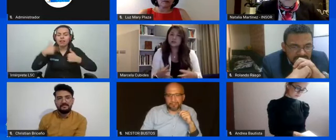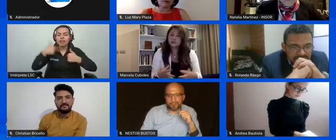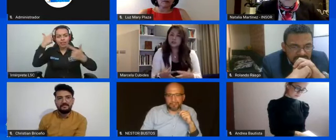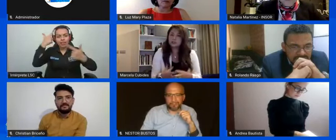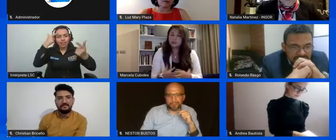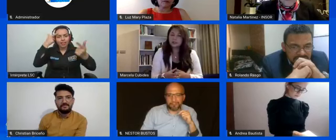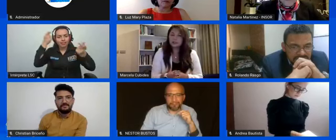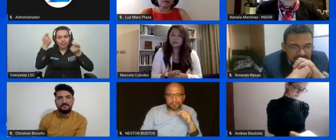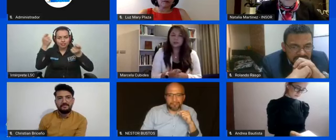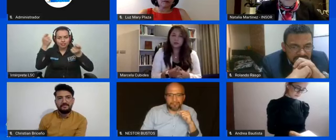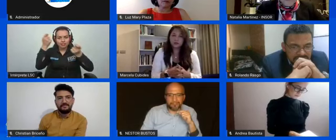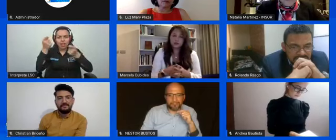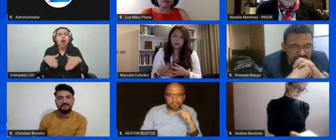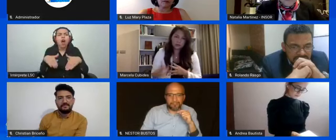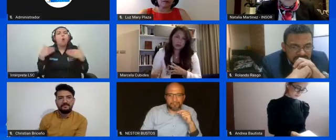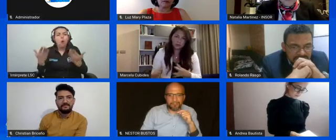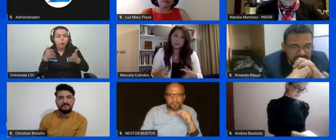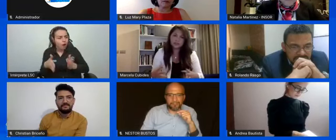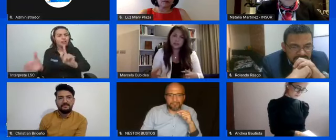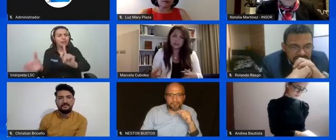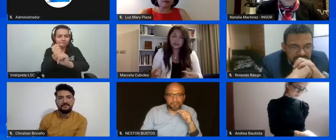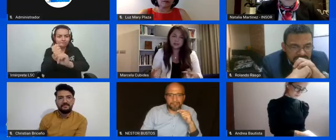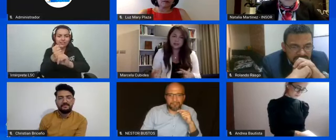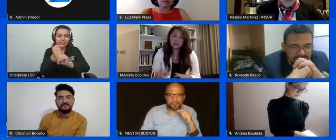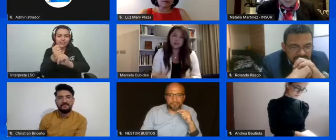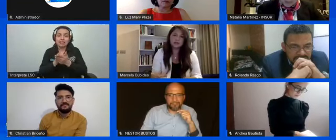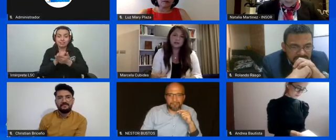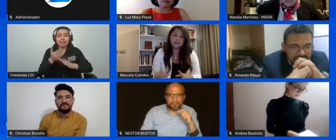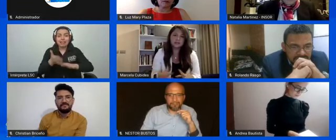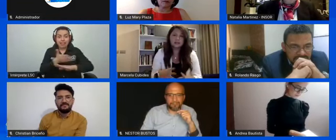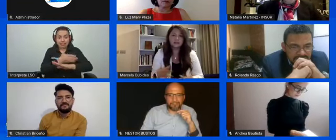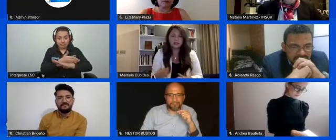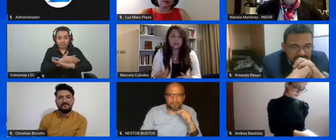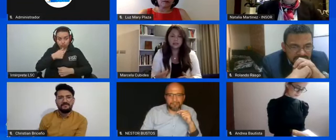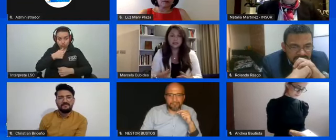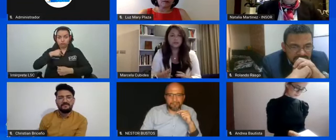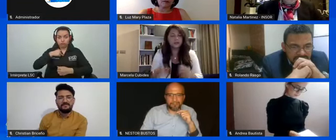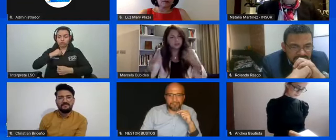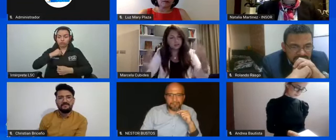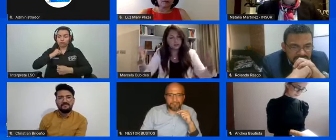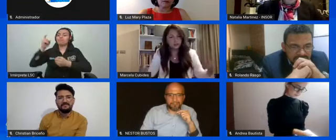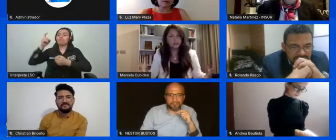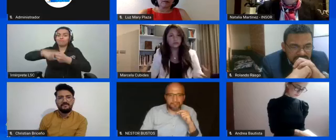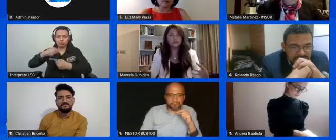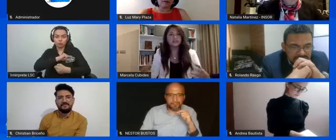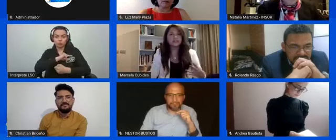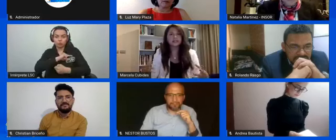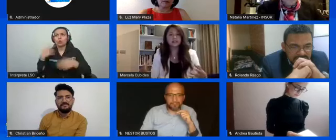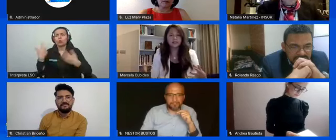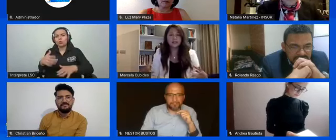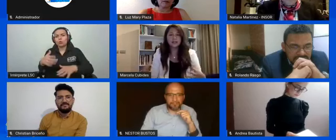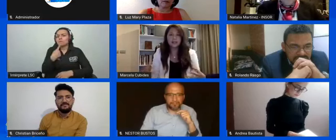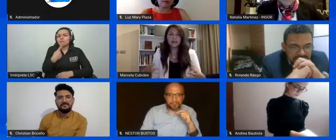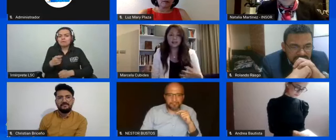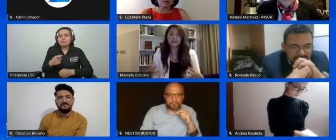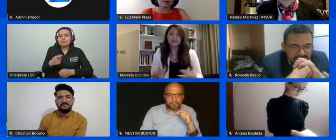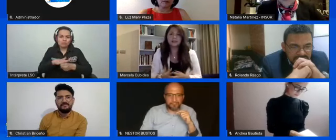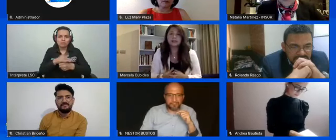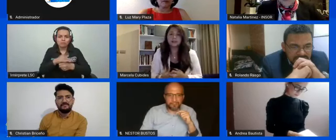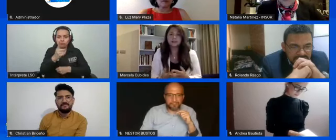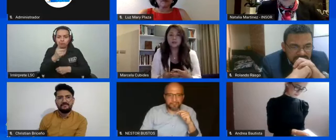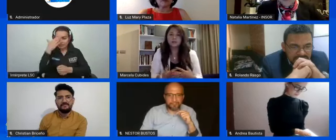momento difícil del INSOR porque había un cambio de sede y estaban en una sede interina, y a veces las condiciones físicas